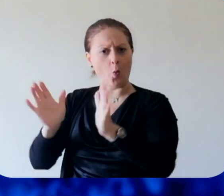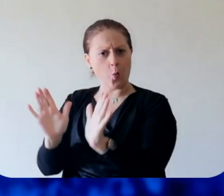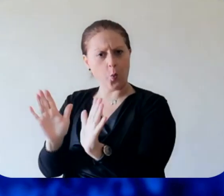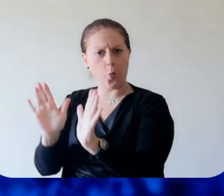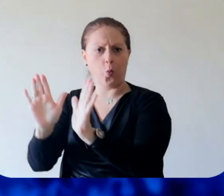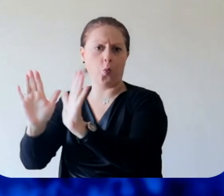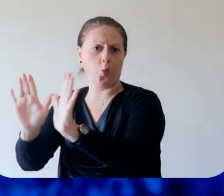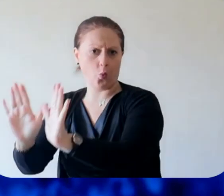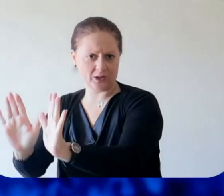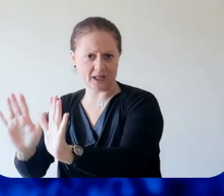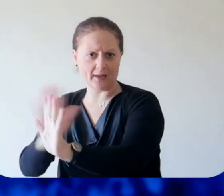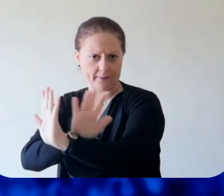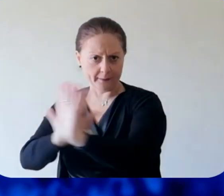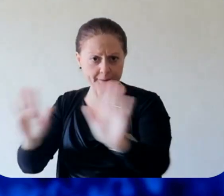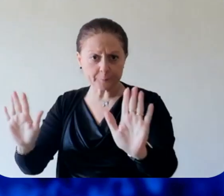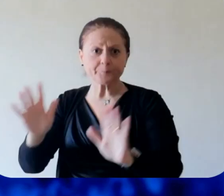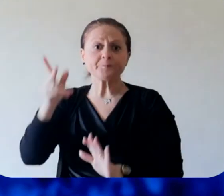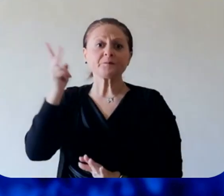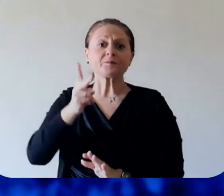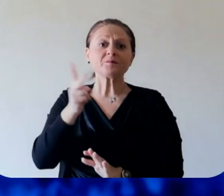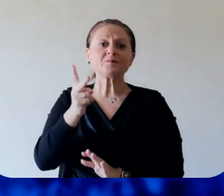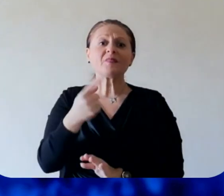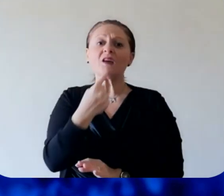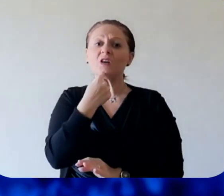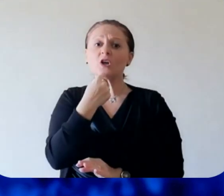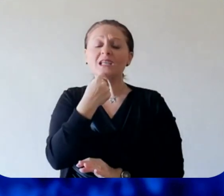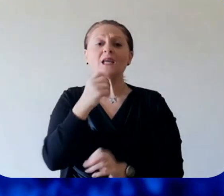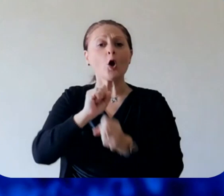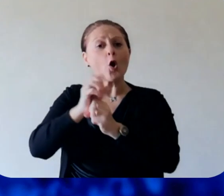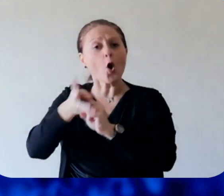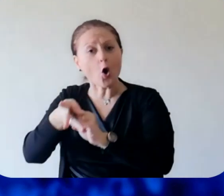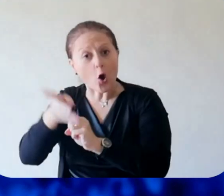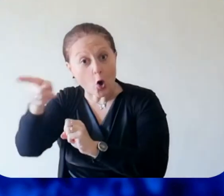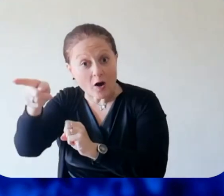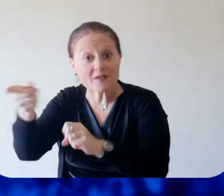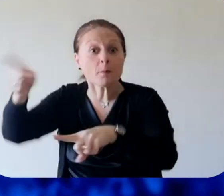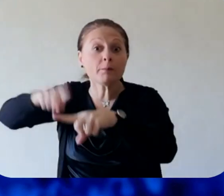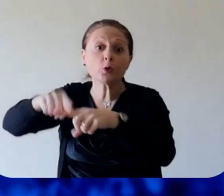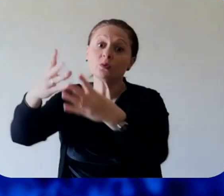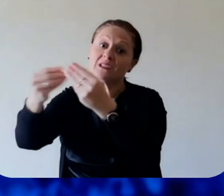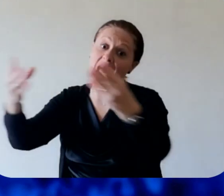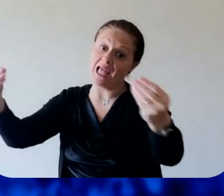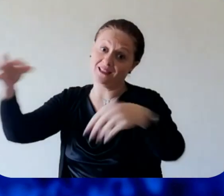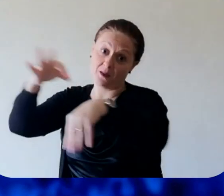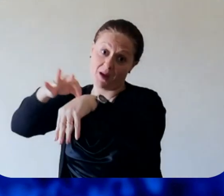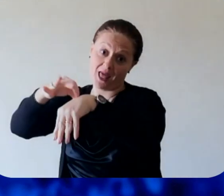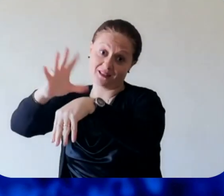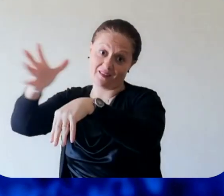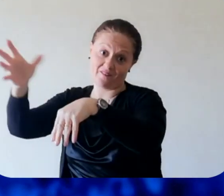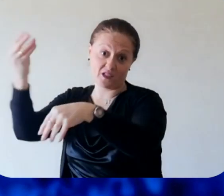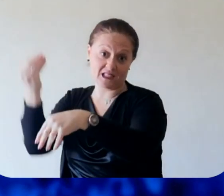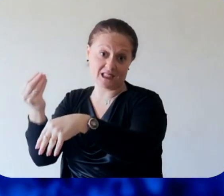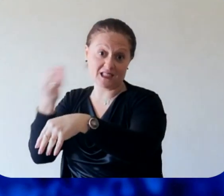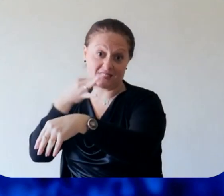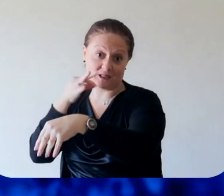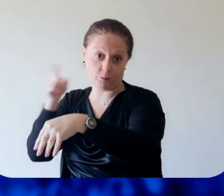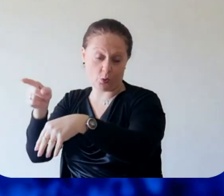non riguardano, ben inteso, solo ed esclusivamente il Covid-19, ma tantissime altre patologie.